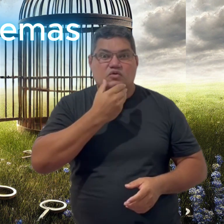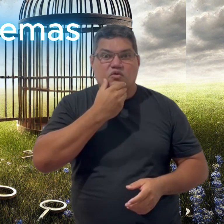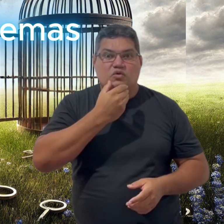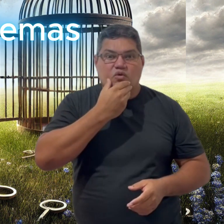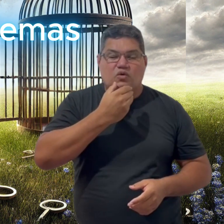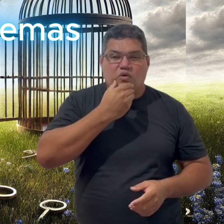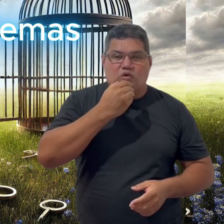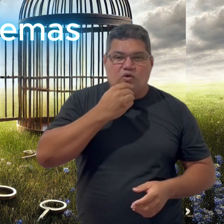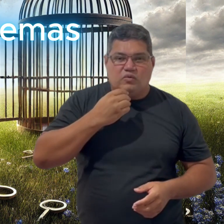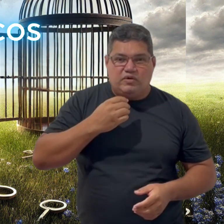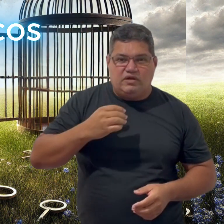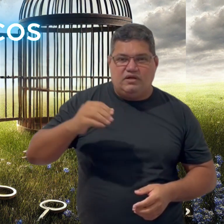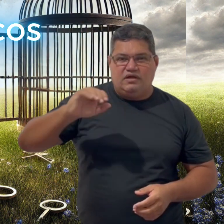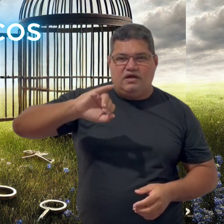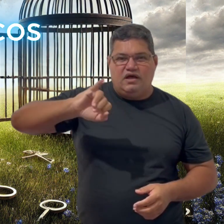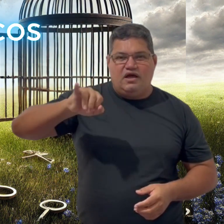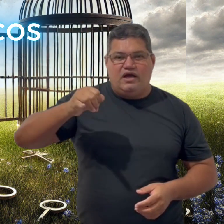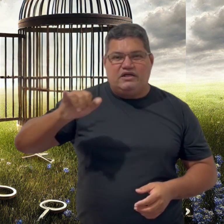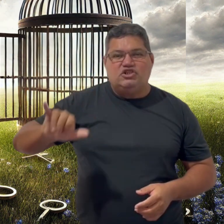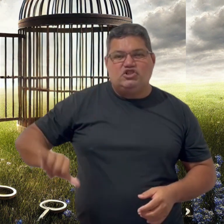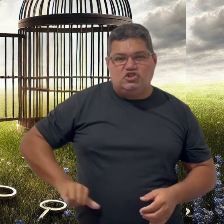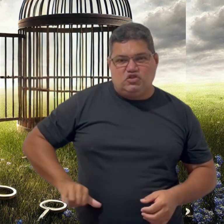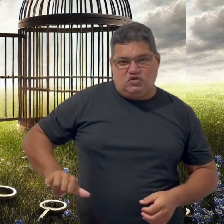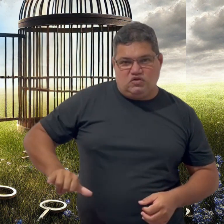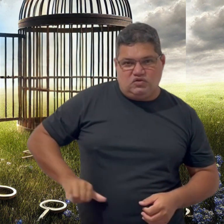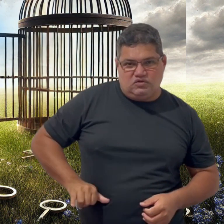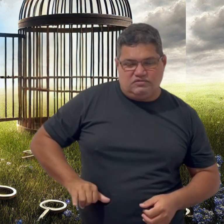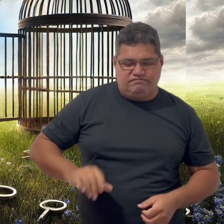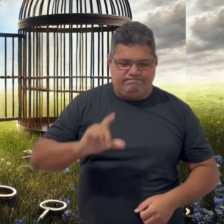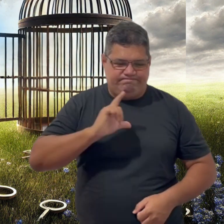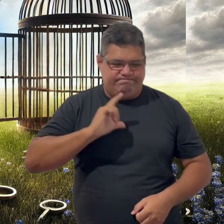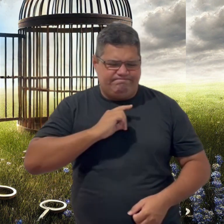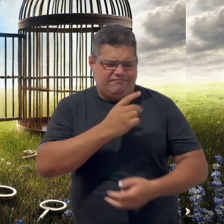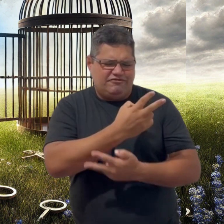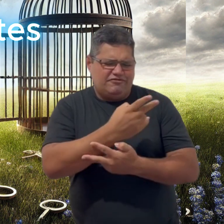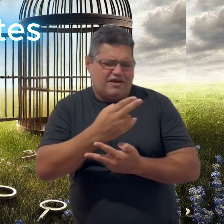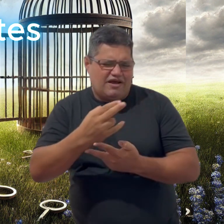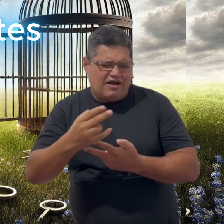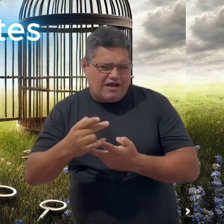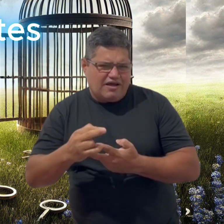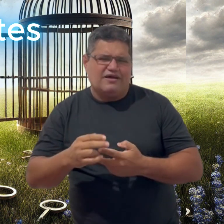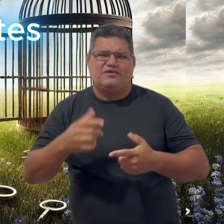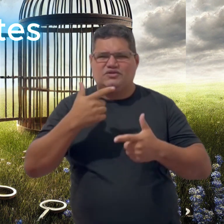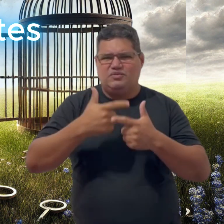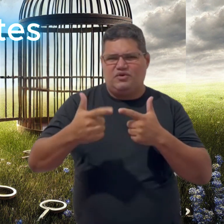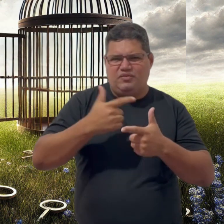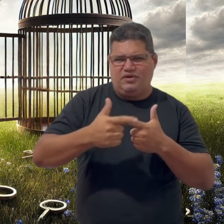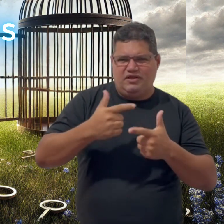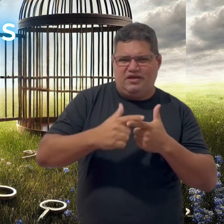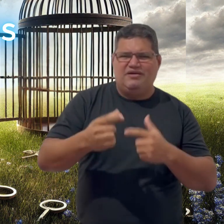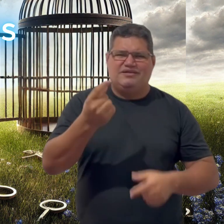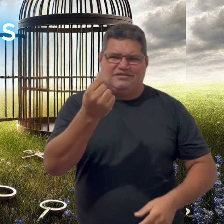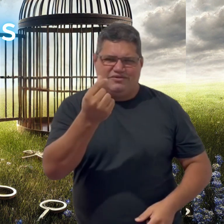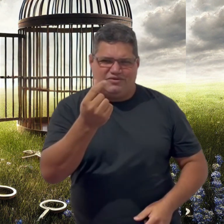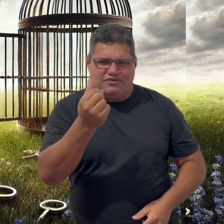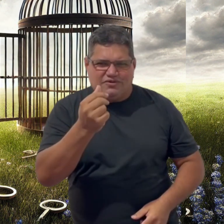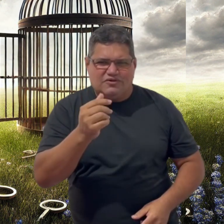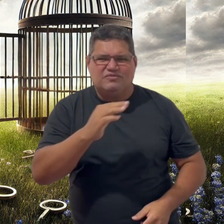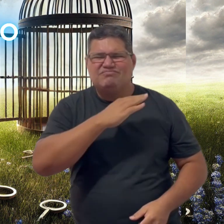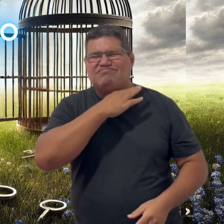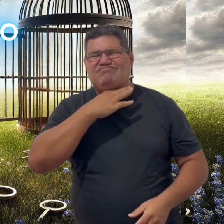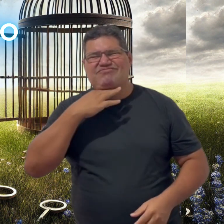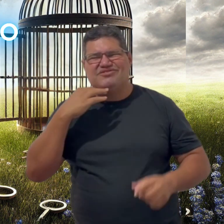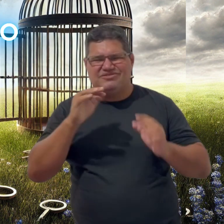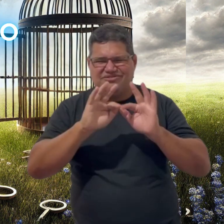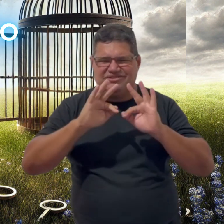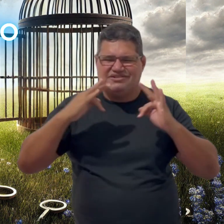sérios problemas econômicos, morte de parentes